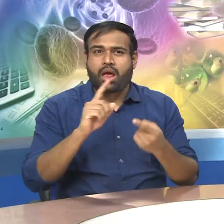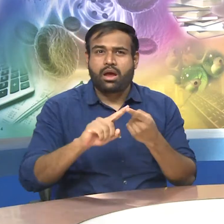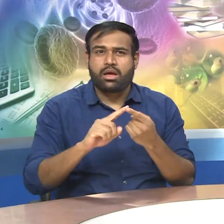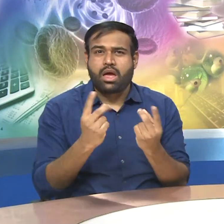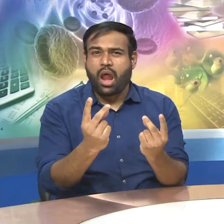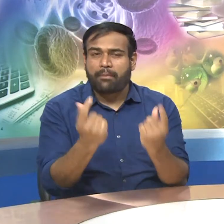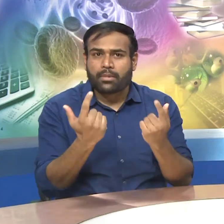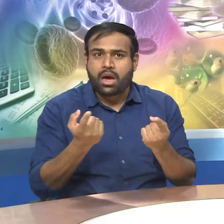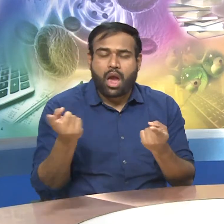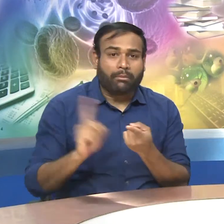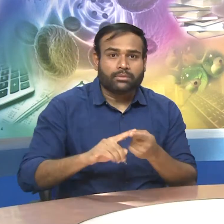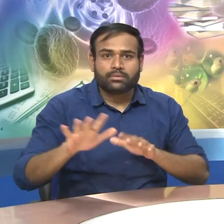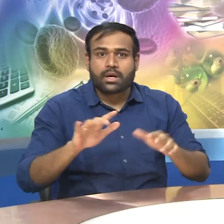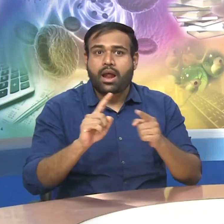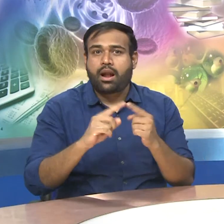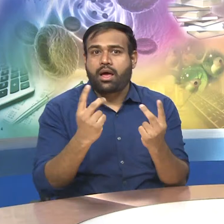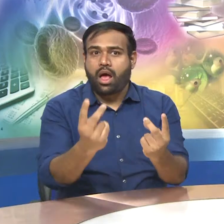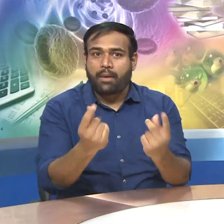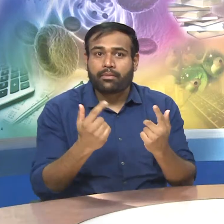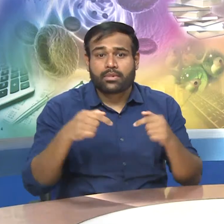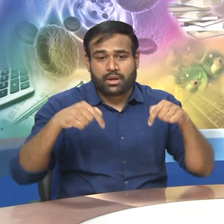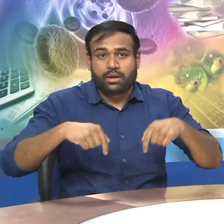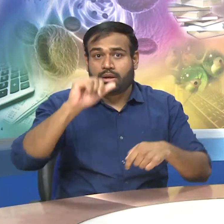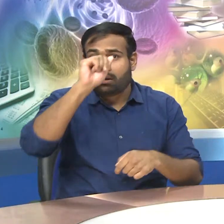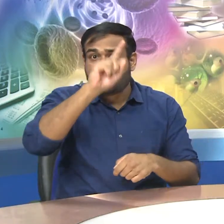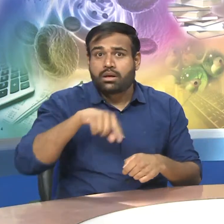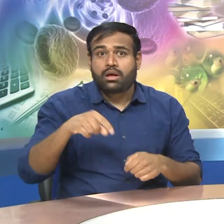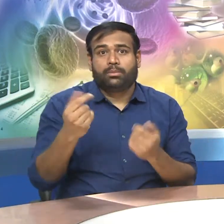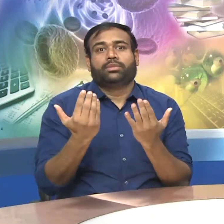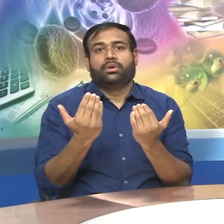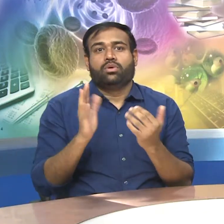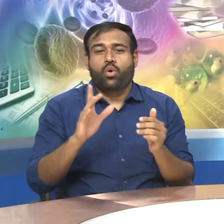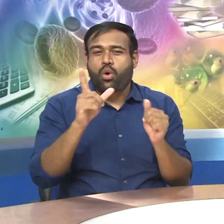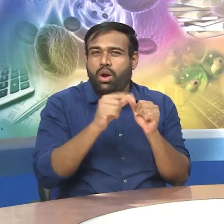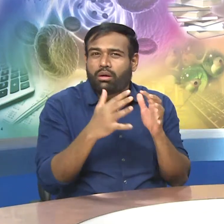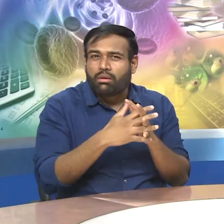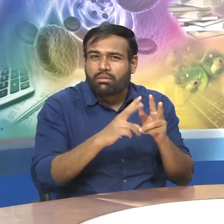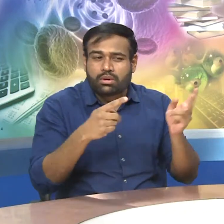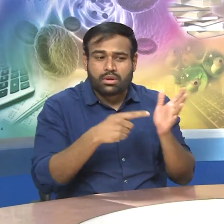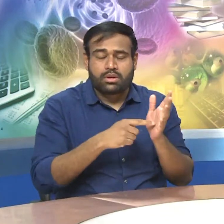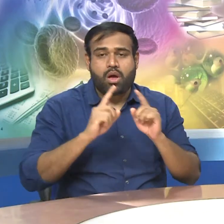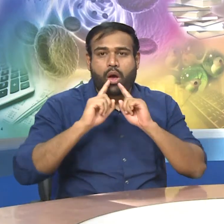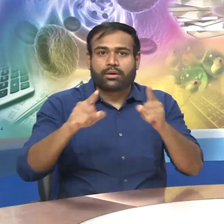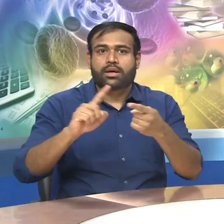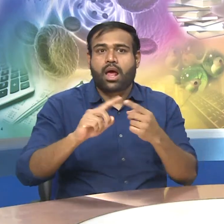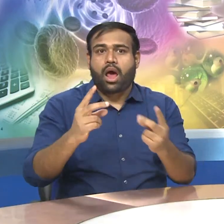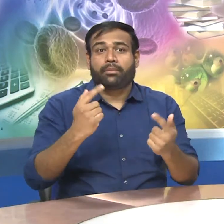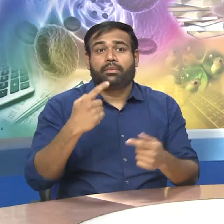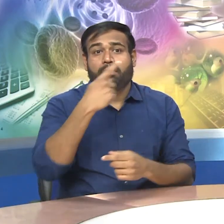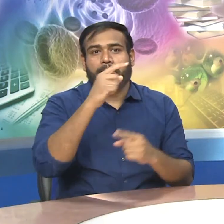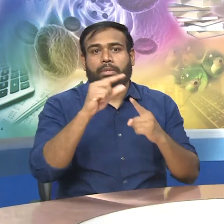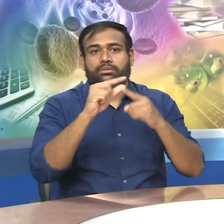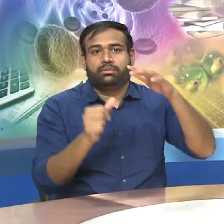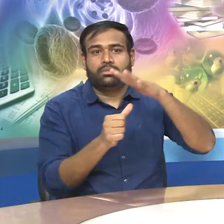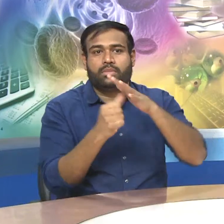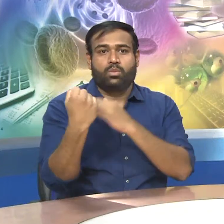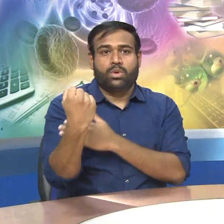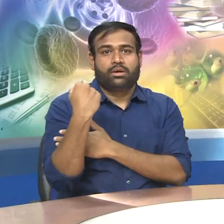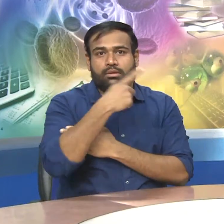नेक्स्ट वर्ड इज प्रोक्लेमेशन ऑफ इमरजेंसी। इट्स मीन period of governance